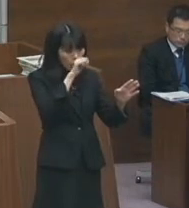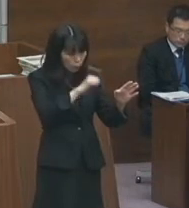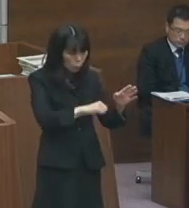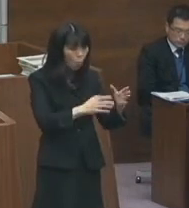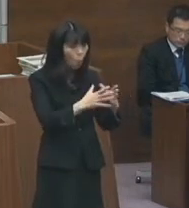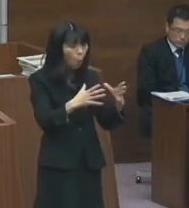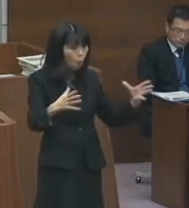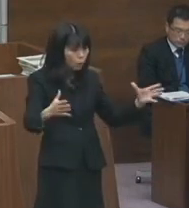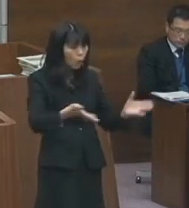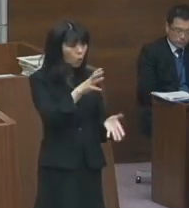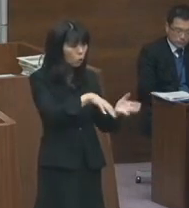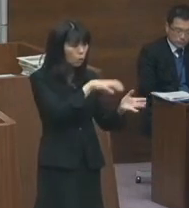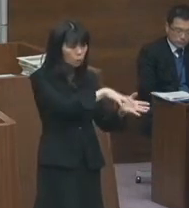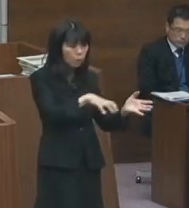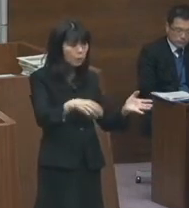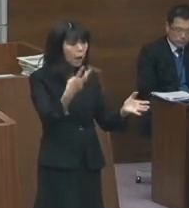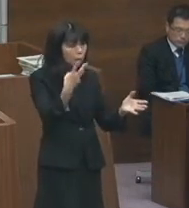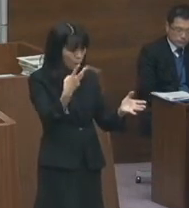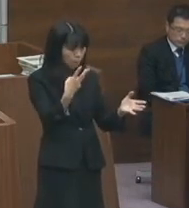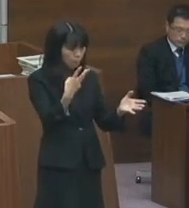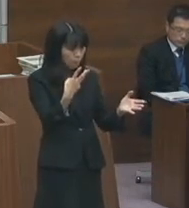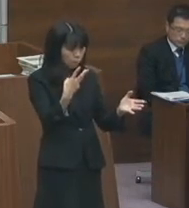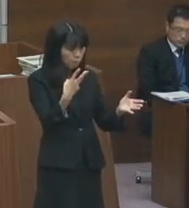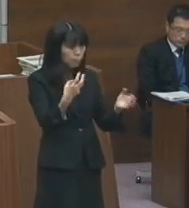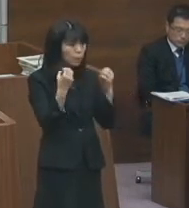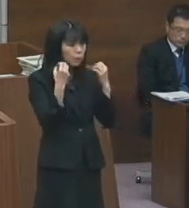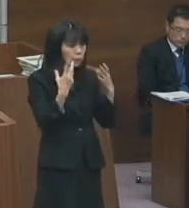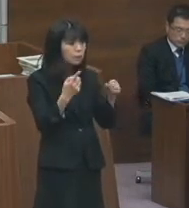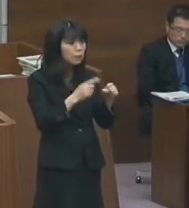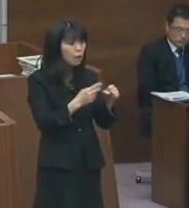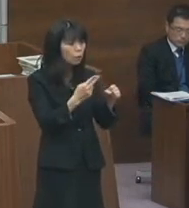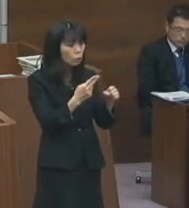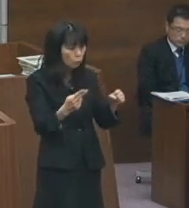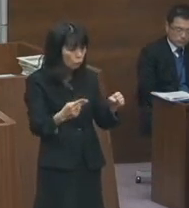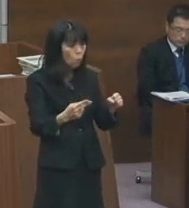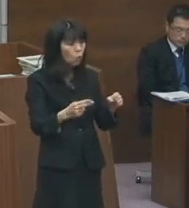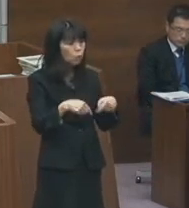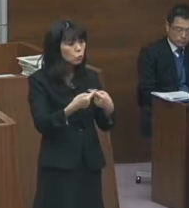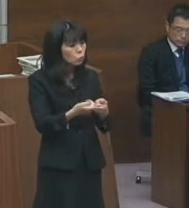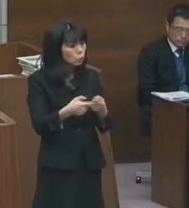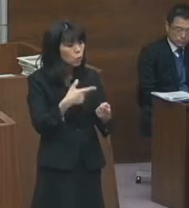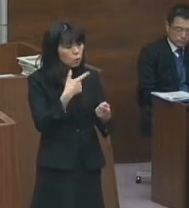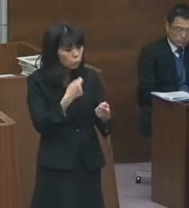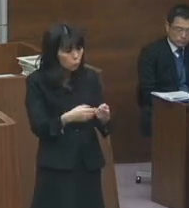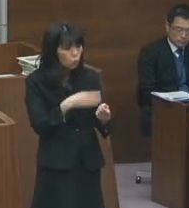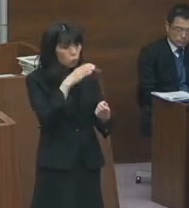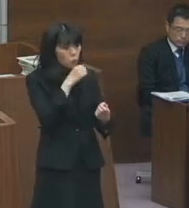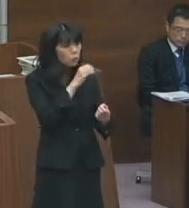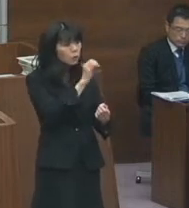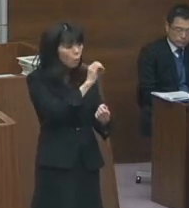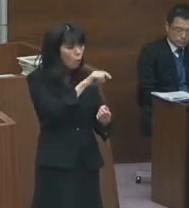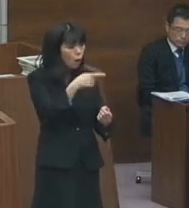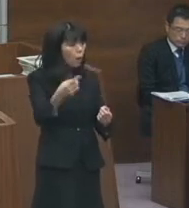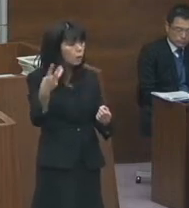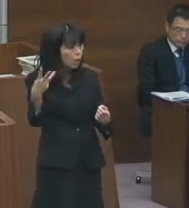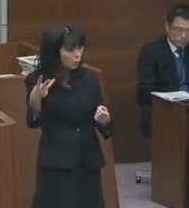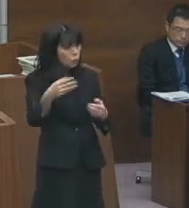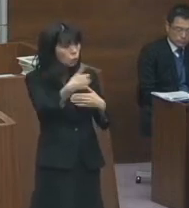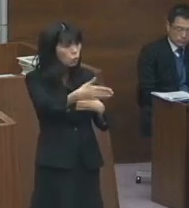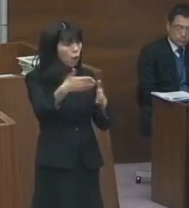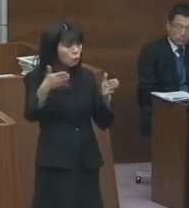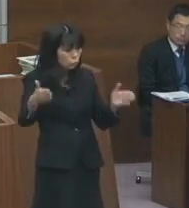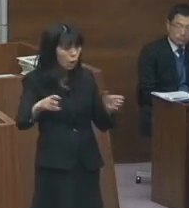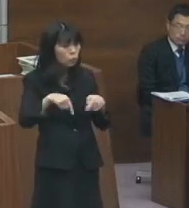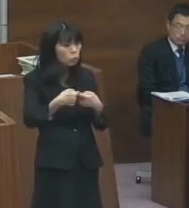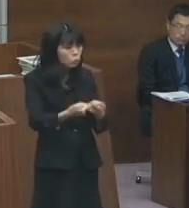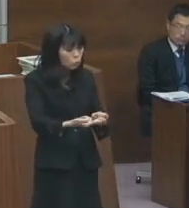ございますが、新設園の初年度の年齢別の入所児童数につきましては、0歳から3歳までのクラスは